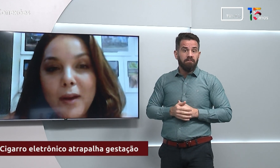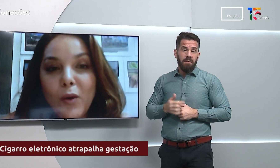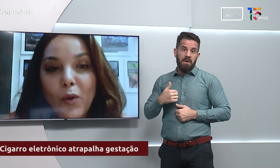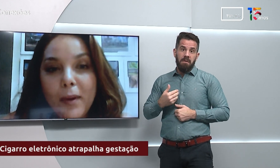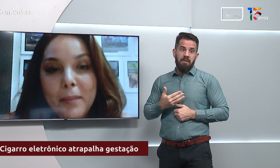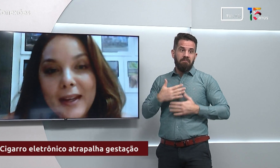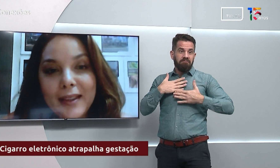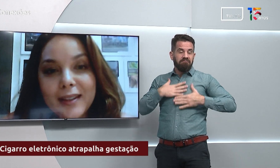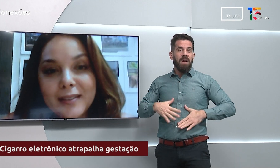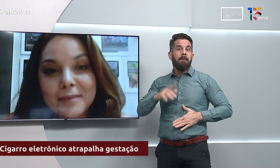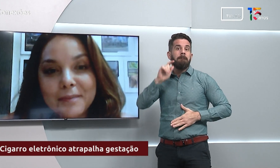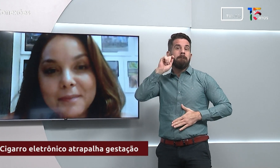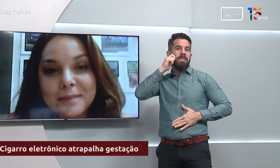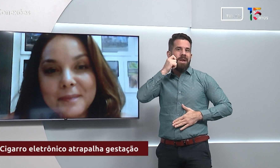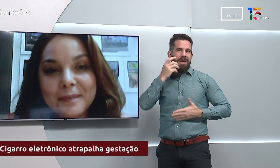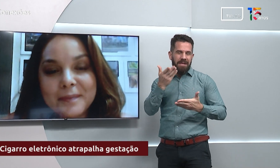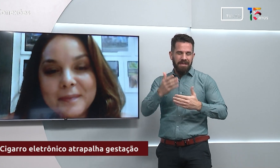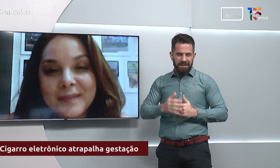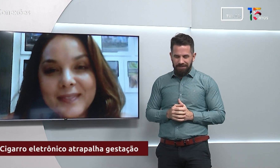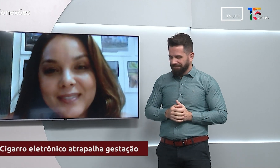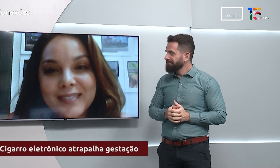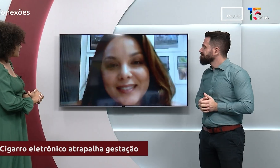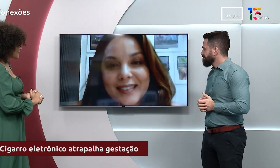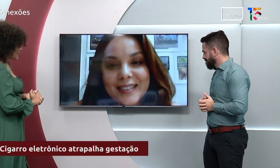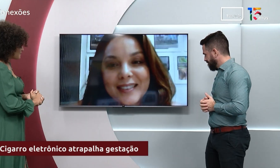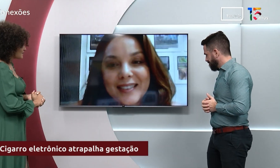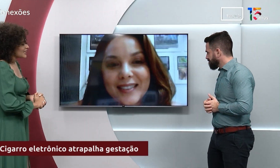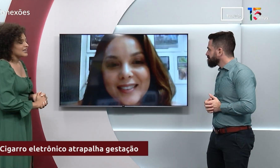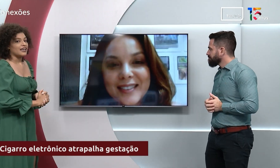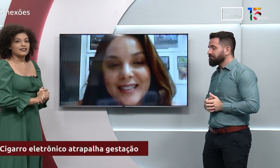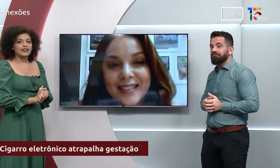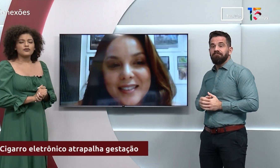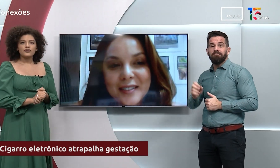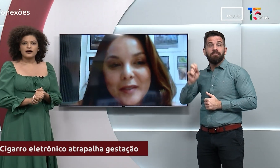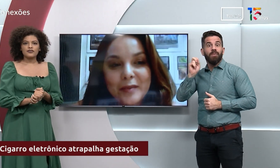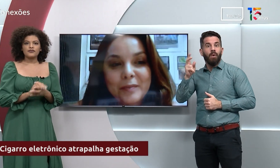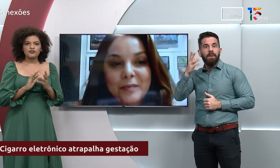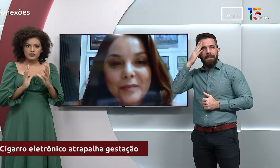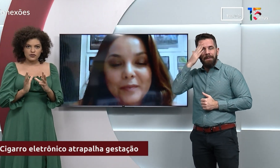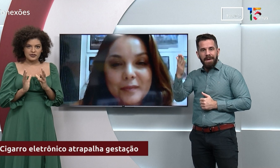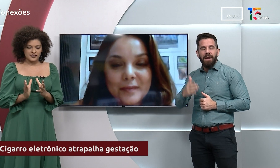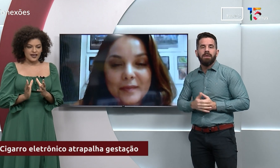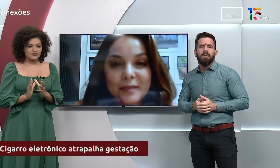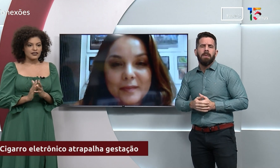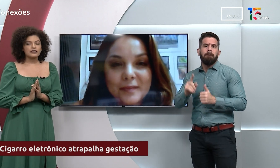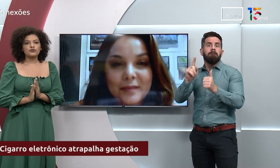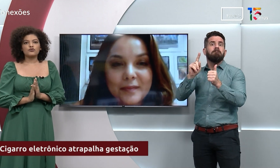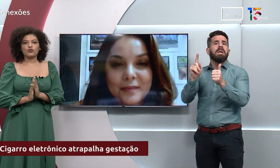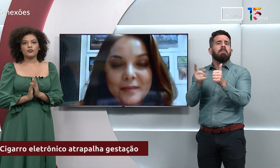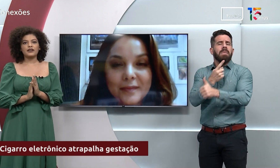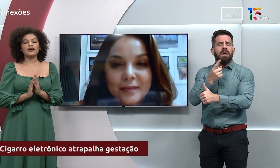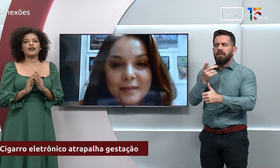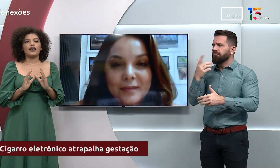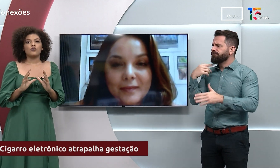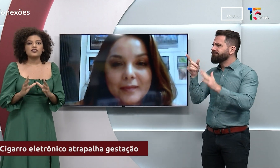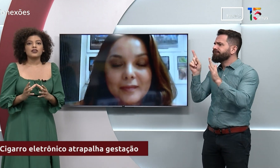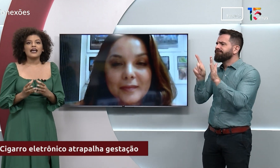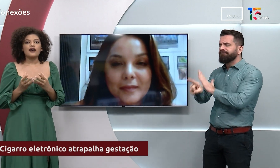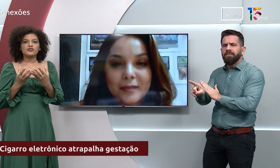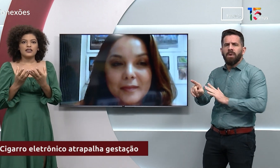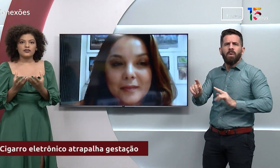tarde. Olá, boa tarde. Eu me chamo Maria Elaine de Assis Oliveira, sou uma mulher de meia idade,